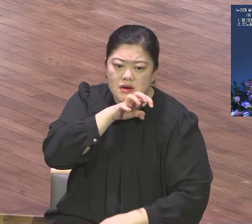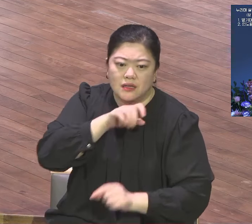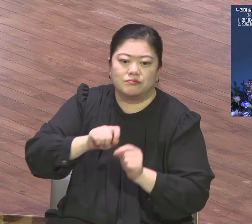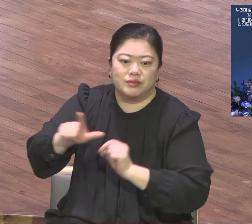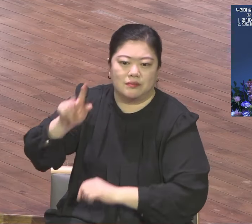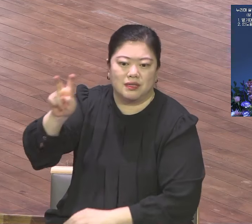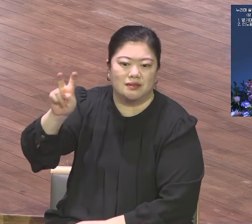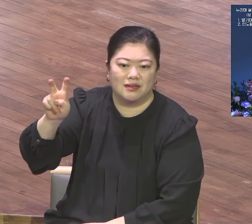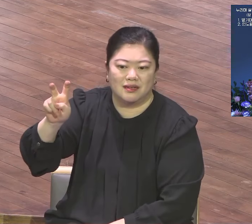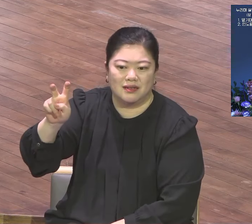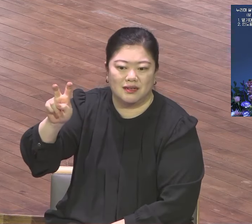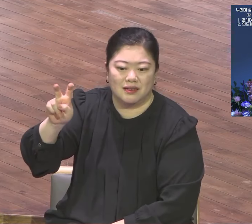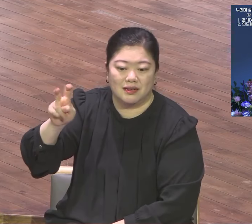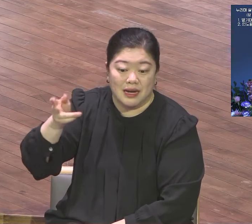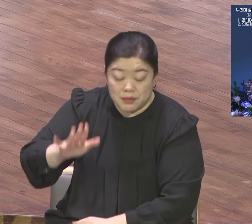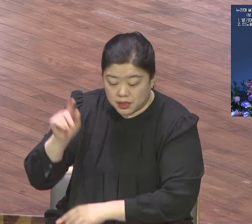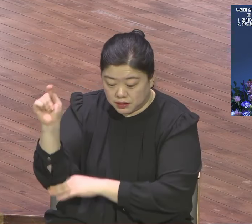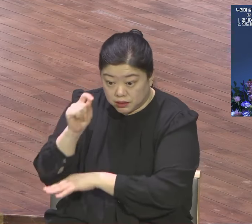있지.